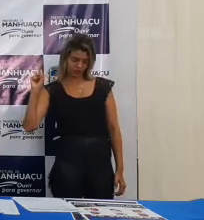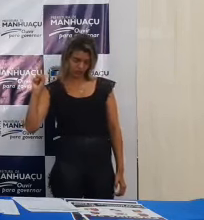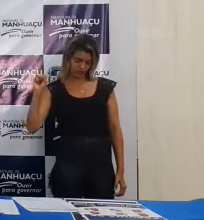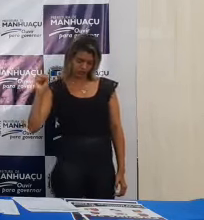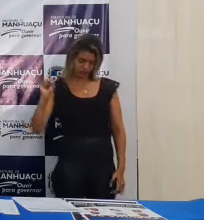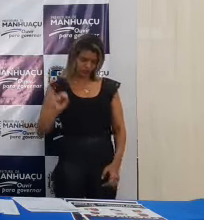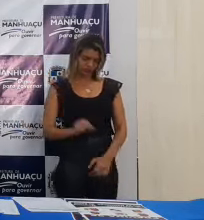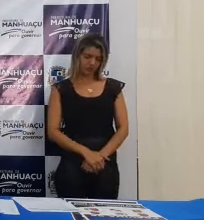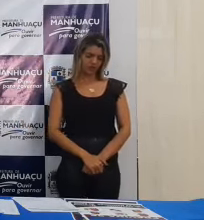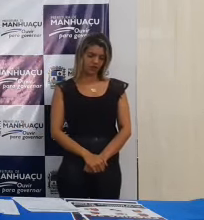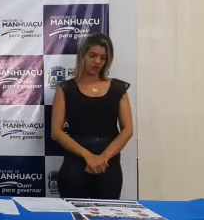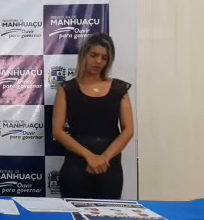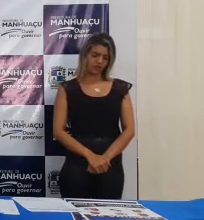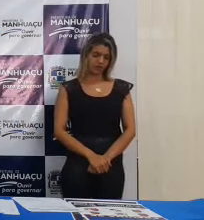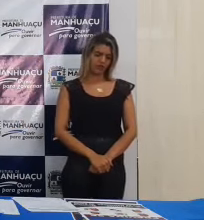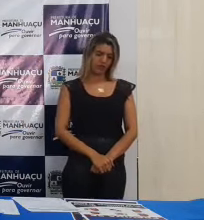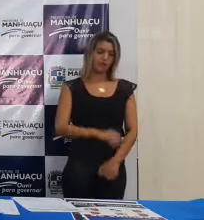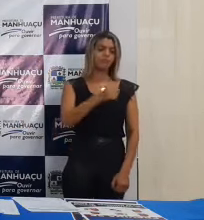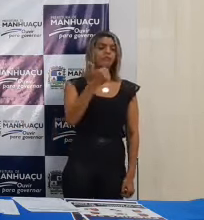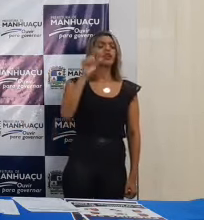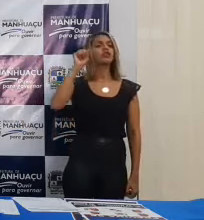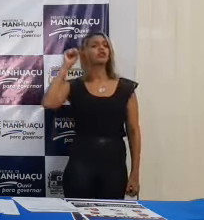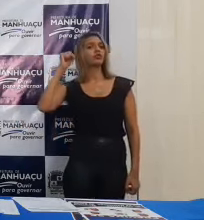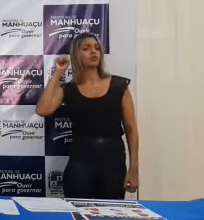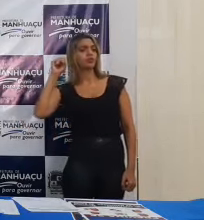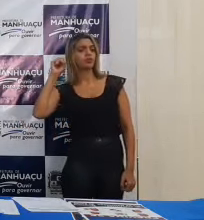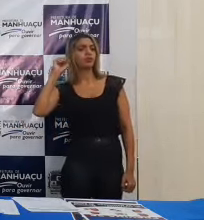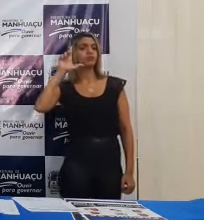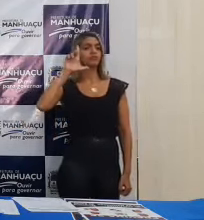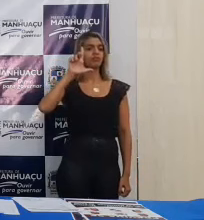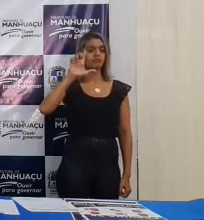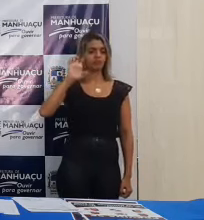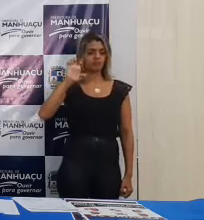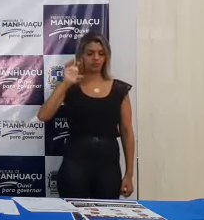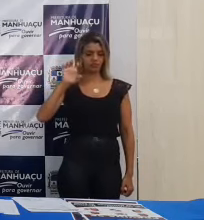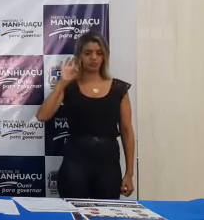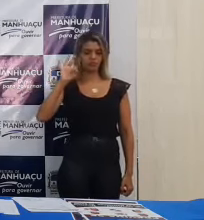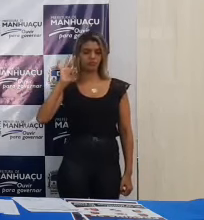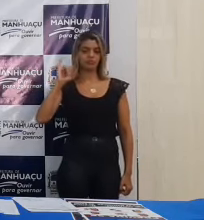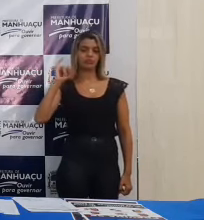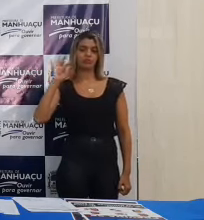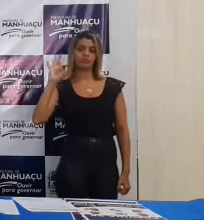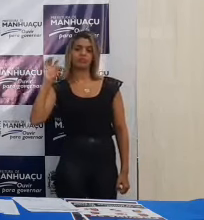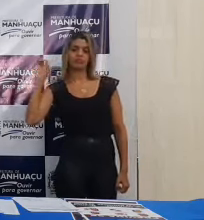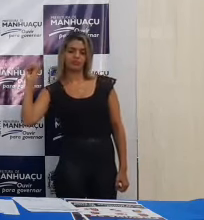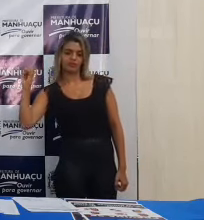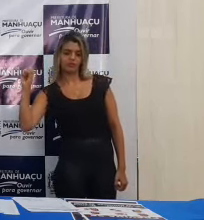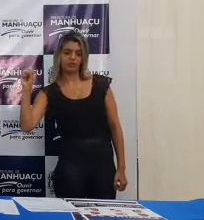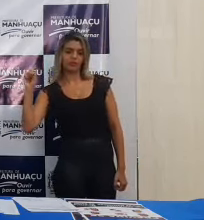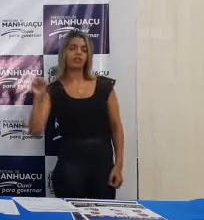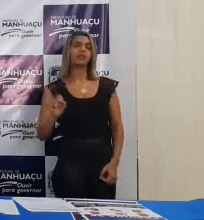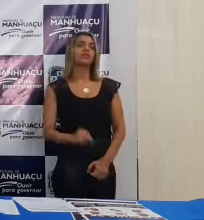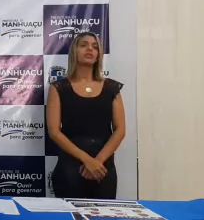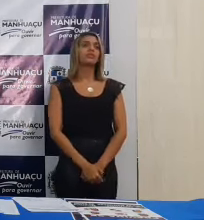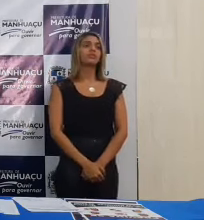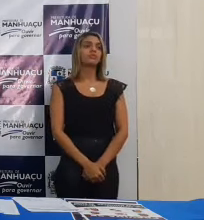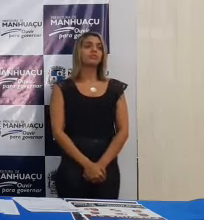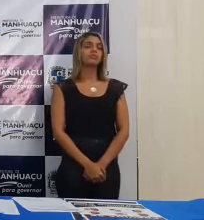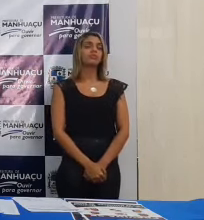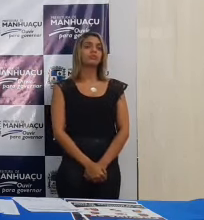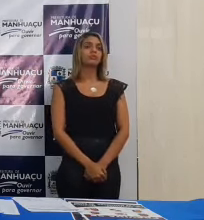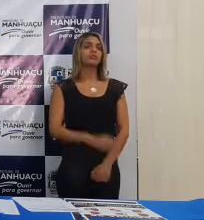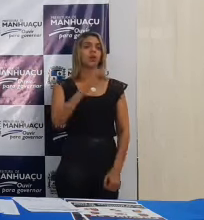falo, te passo o mesmo questionamento. Quando fechou a primeira vez, as UTIs estavam totalizadas praticamente. Quando fechou a segunda,